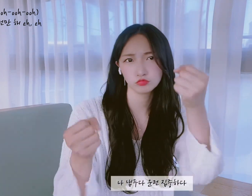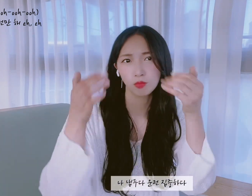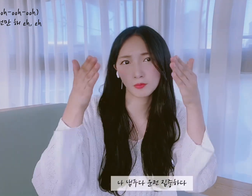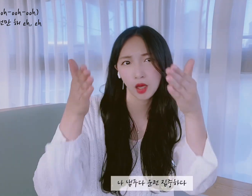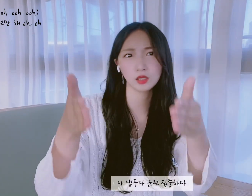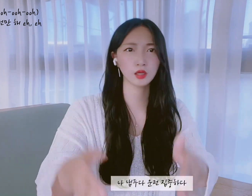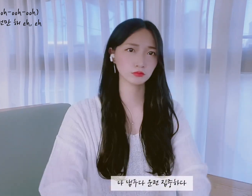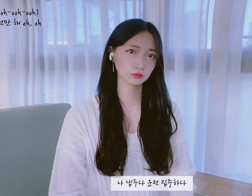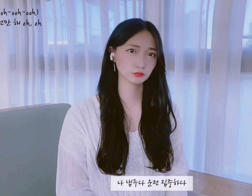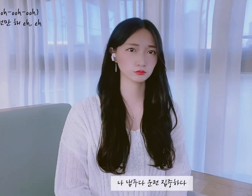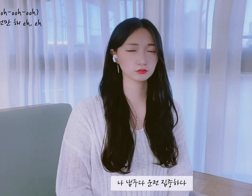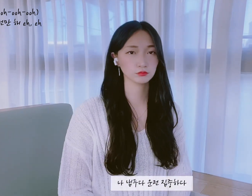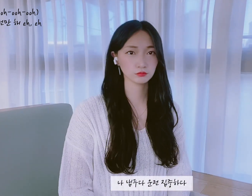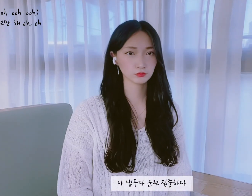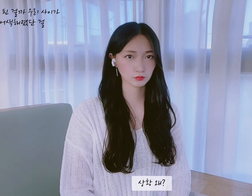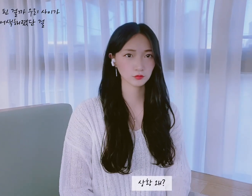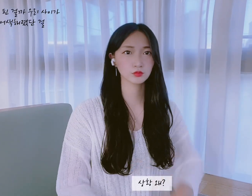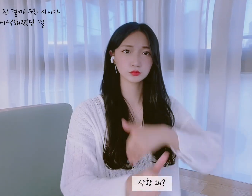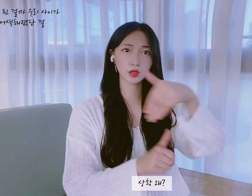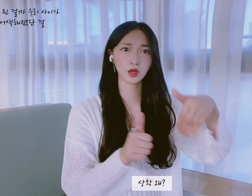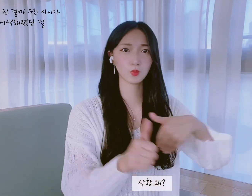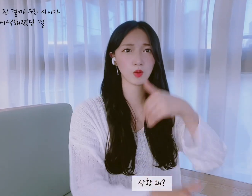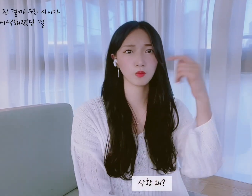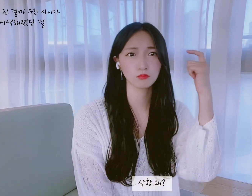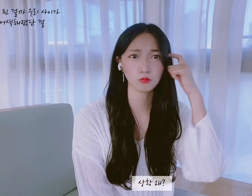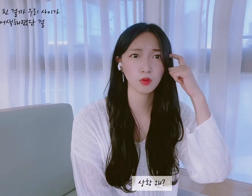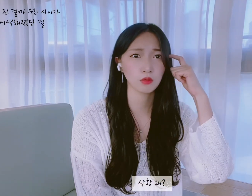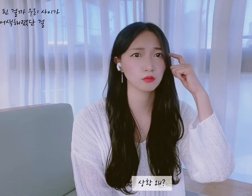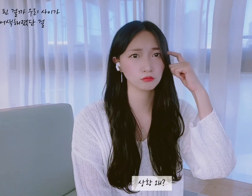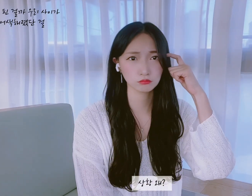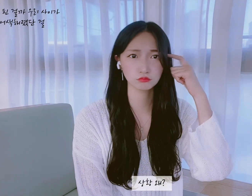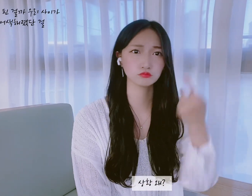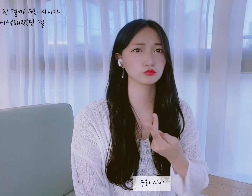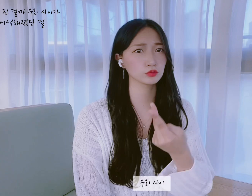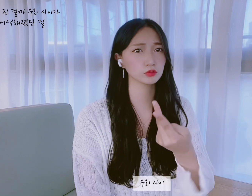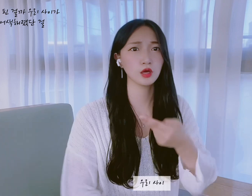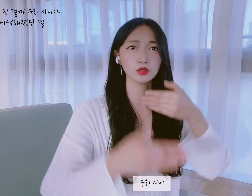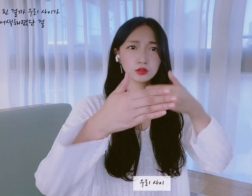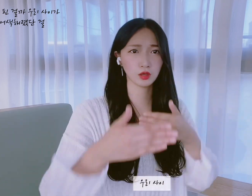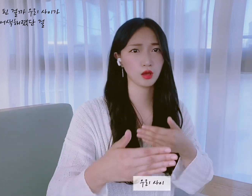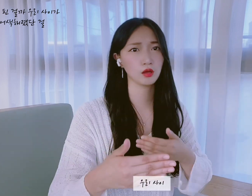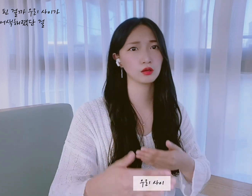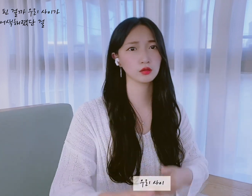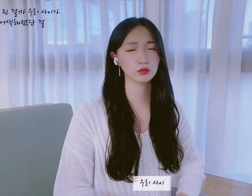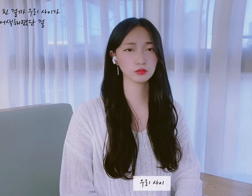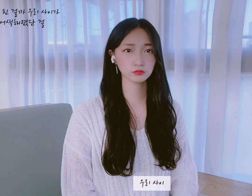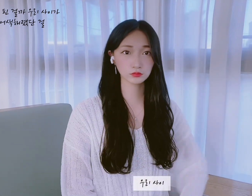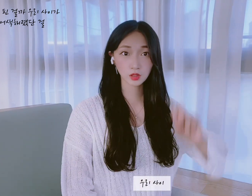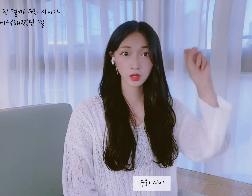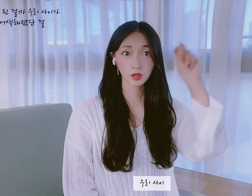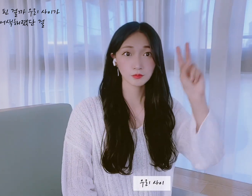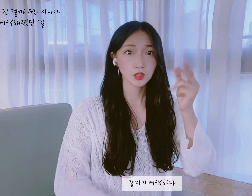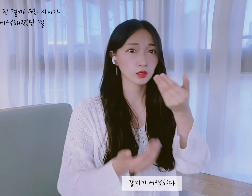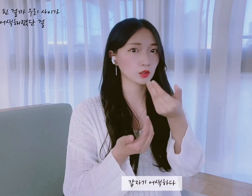왜 이리 된 걸까 우리 사이가 갑자기